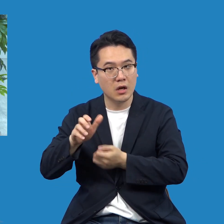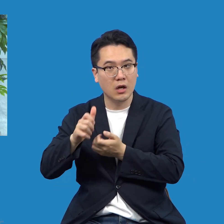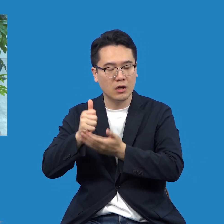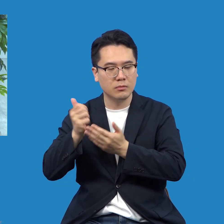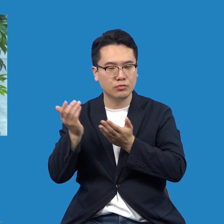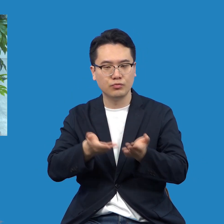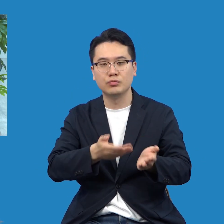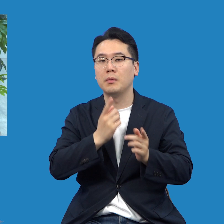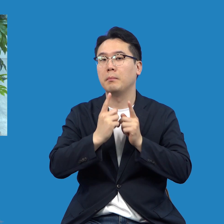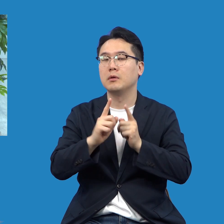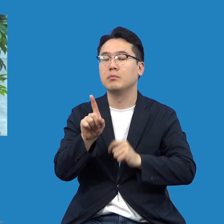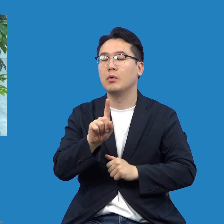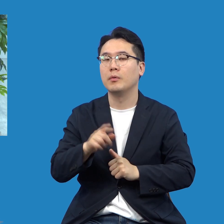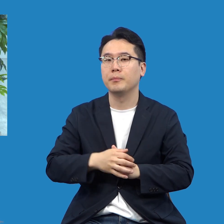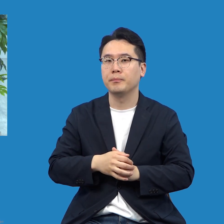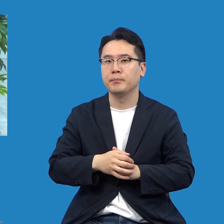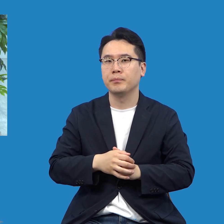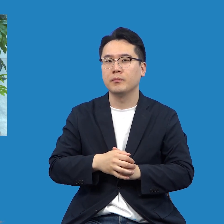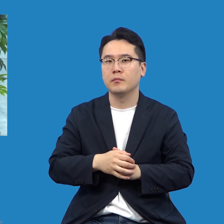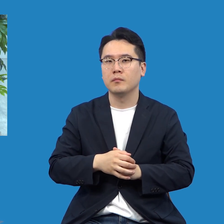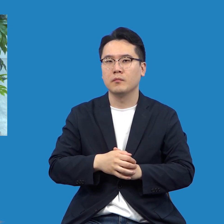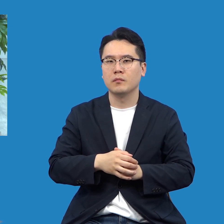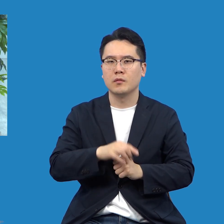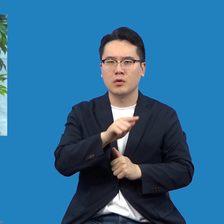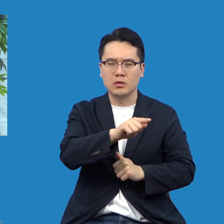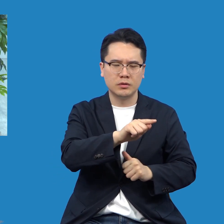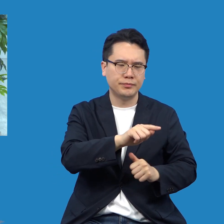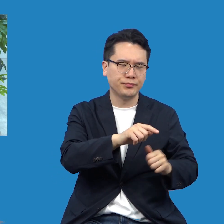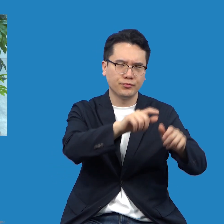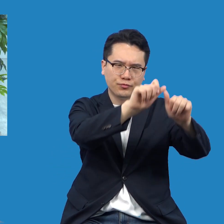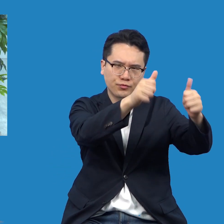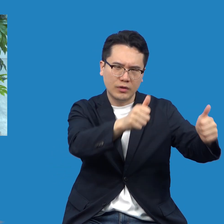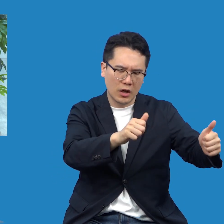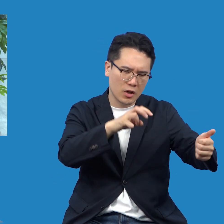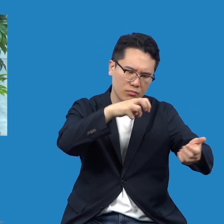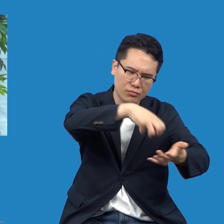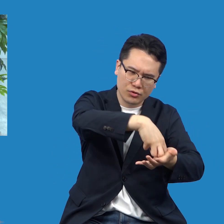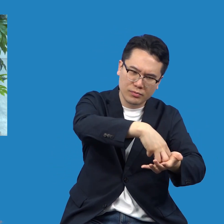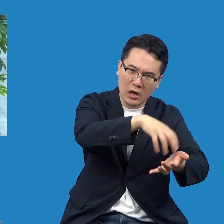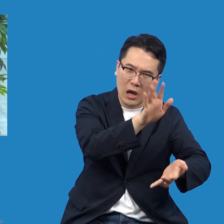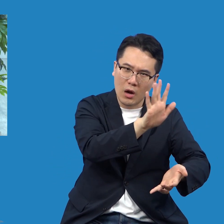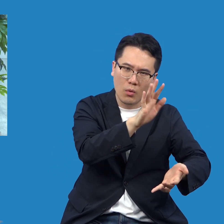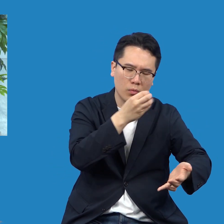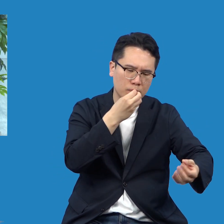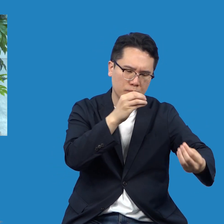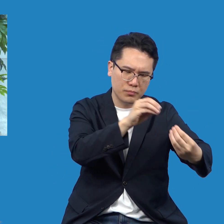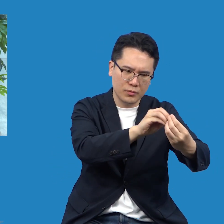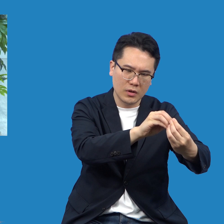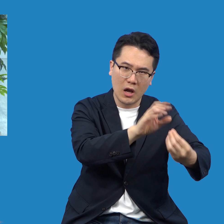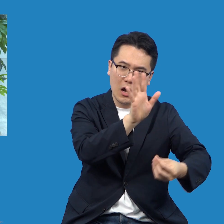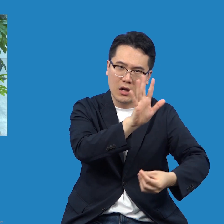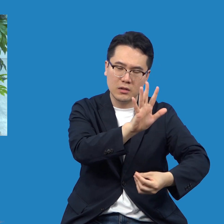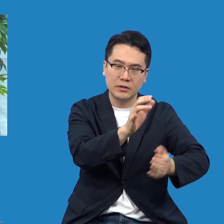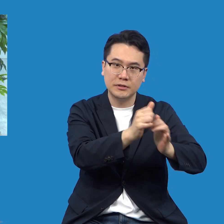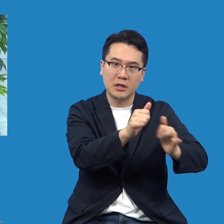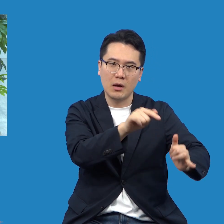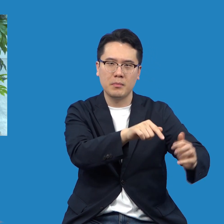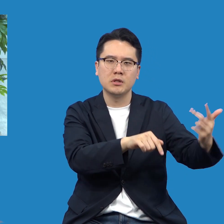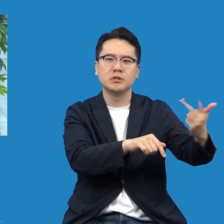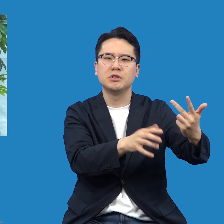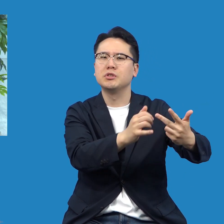뭡니까? 바알에게 무릎 꿇지 않고 입맞추지 아니한 자 7,000명을 내가 이스라엘